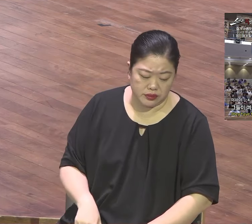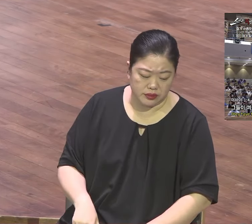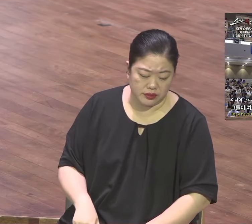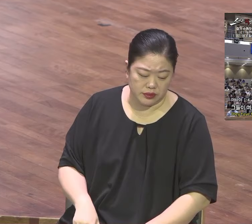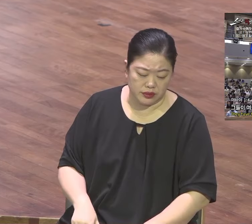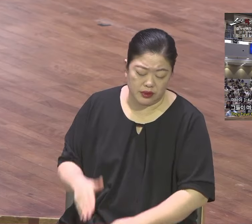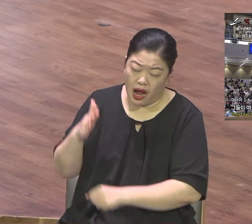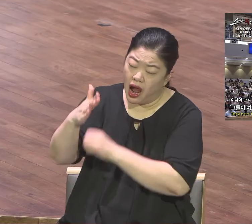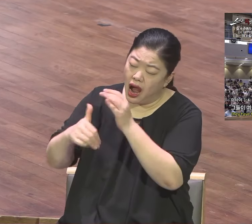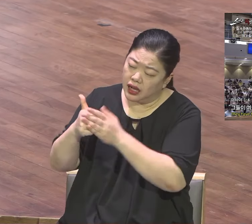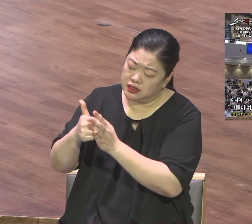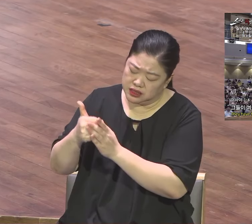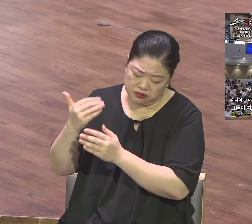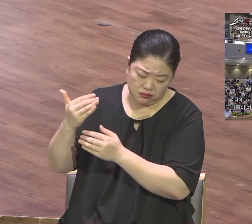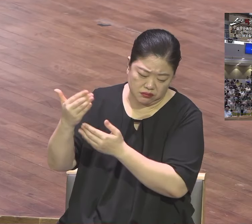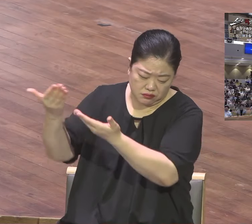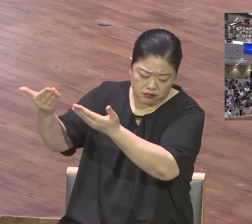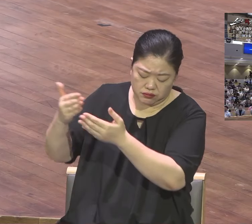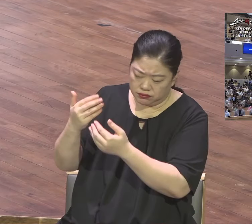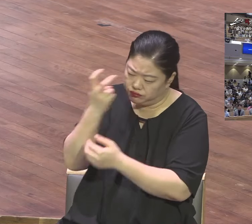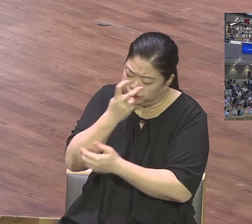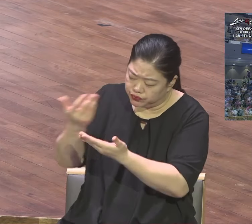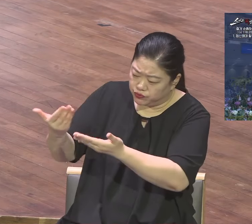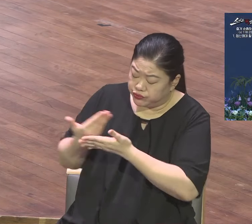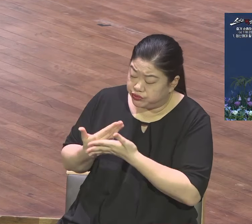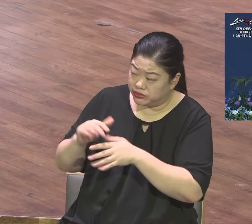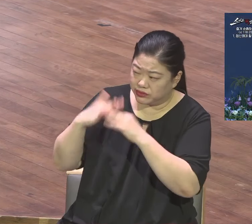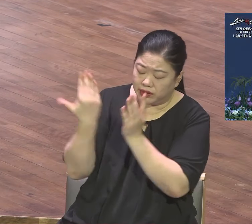여겨 멀리하고 물러갔도다.